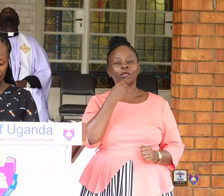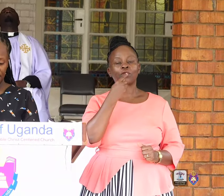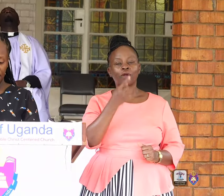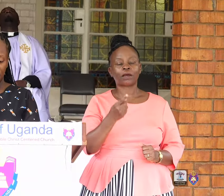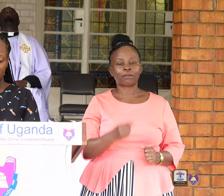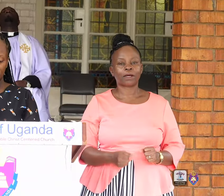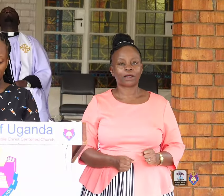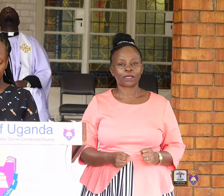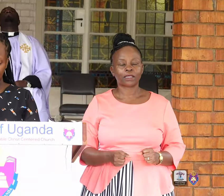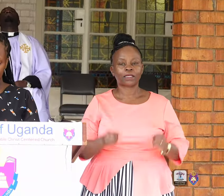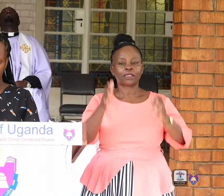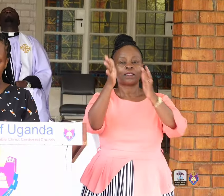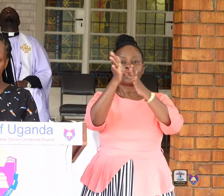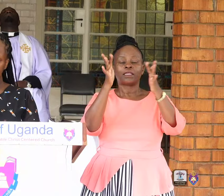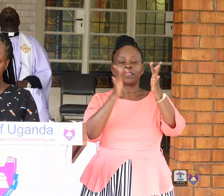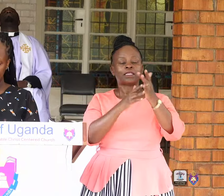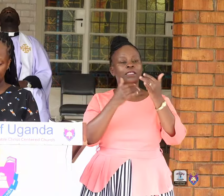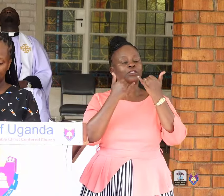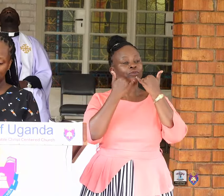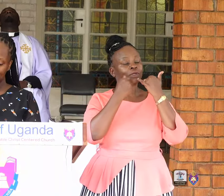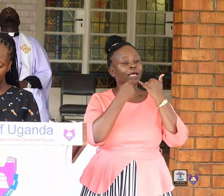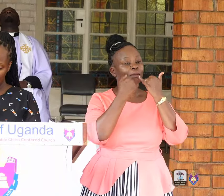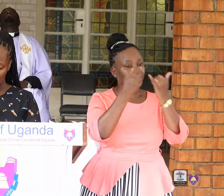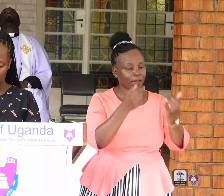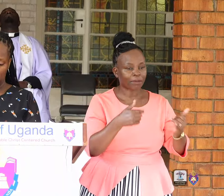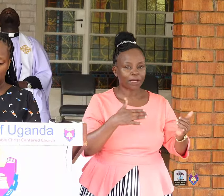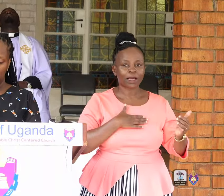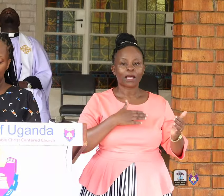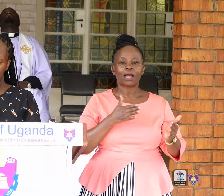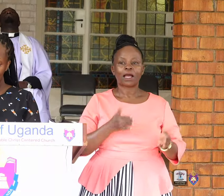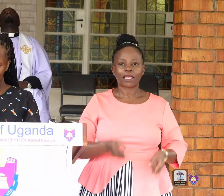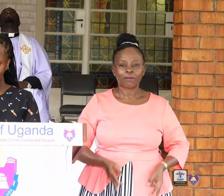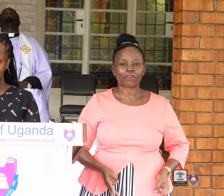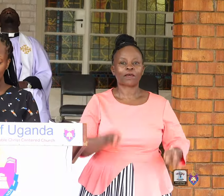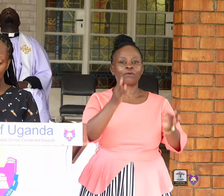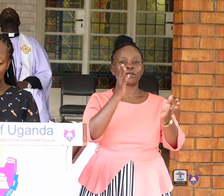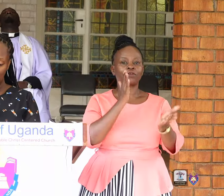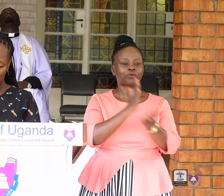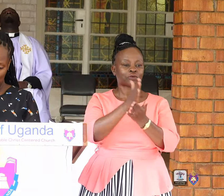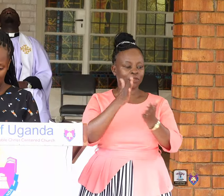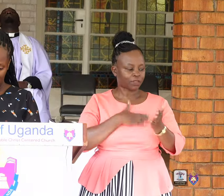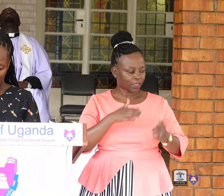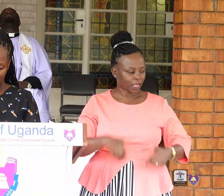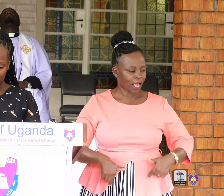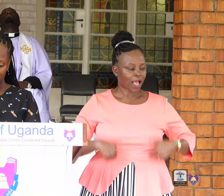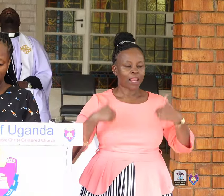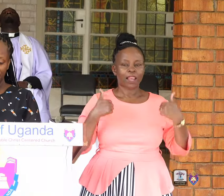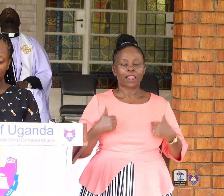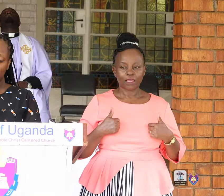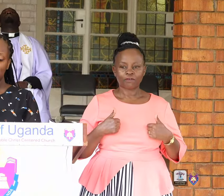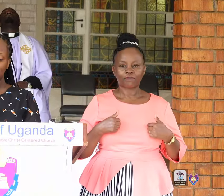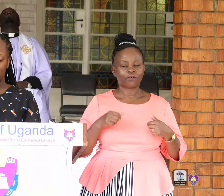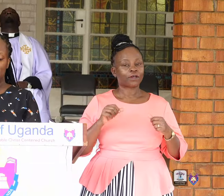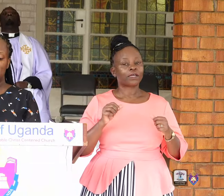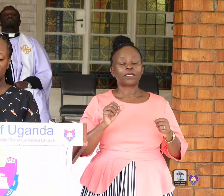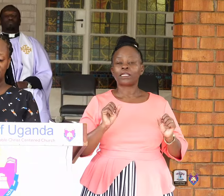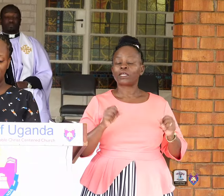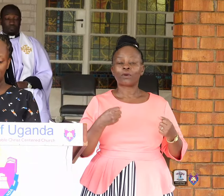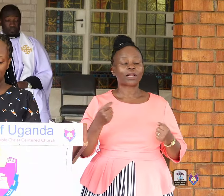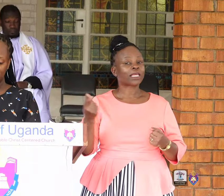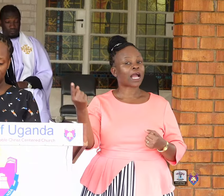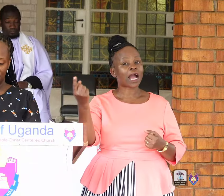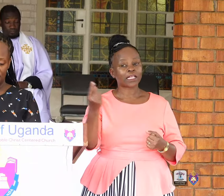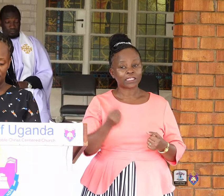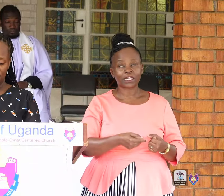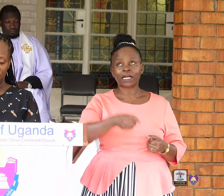nti Yesu n'amugamba nti nze kkubo n'amazima n'obulamu, tewali ajja